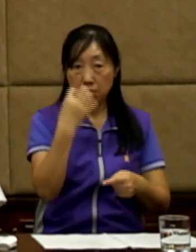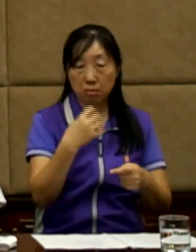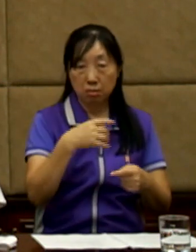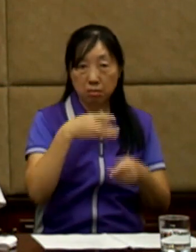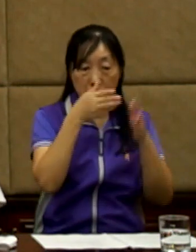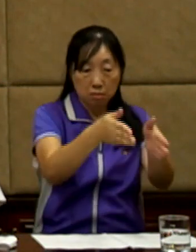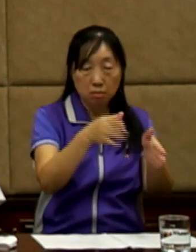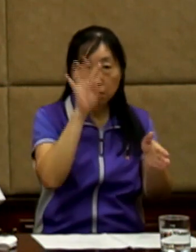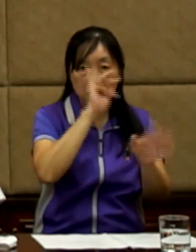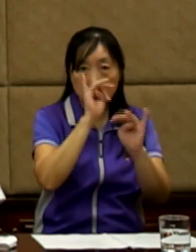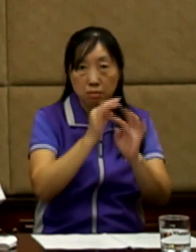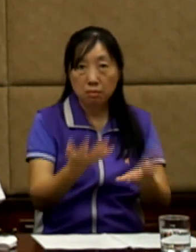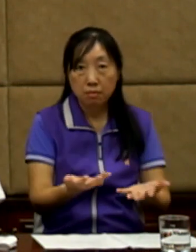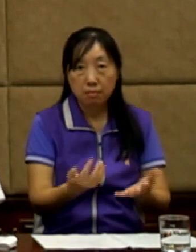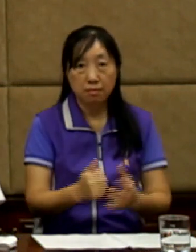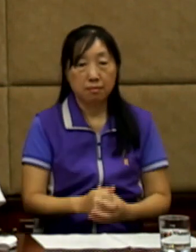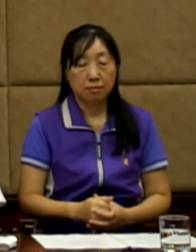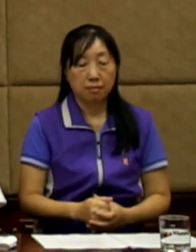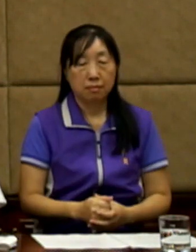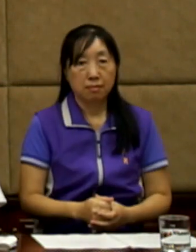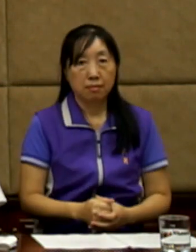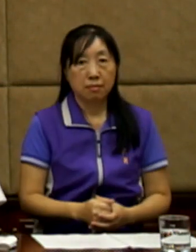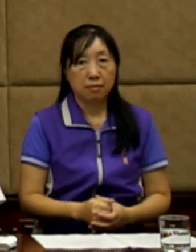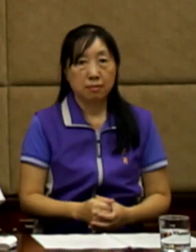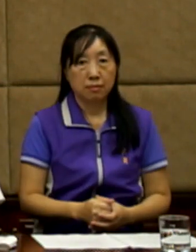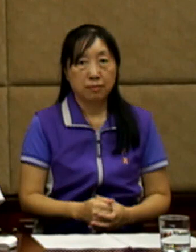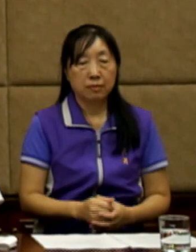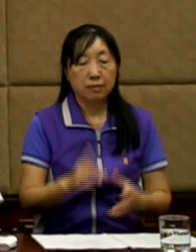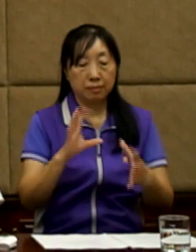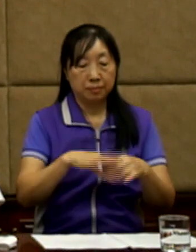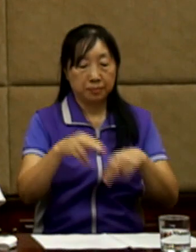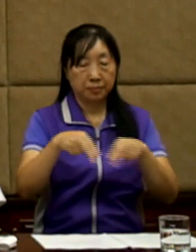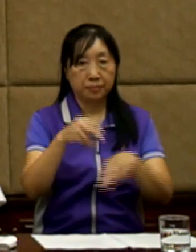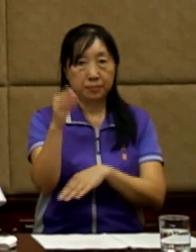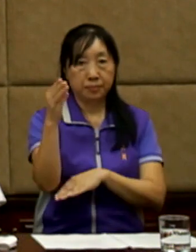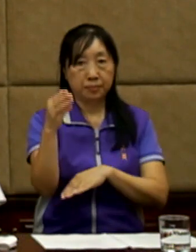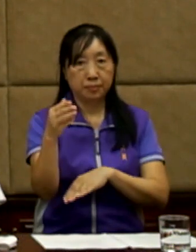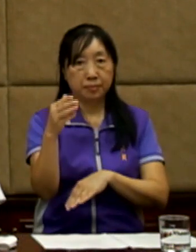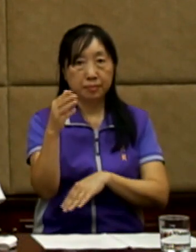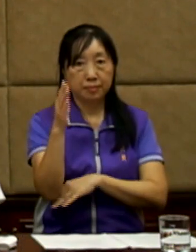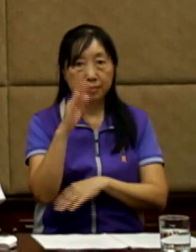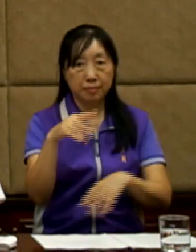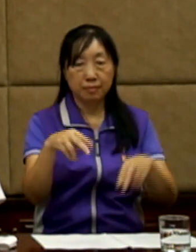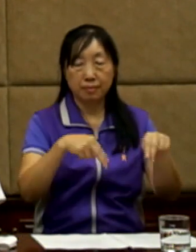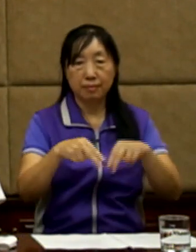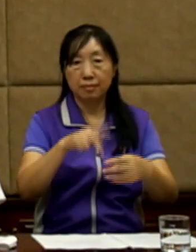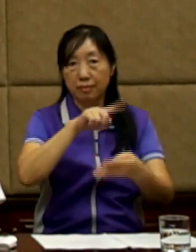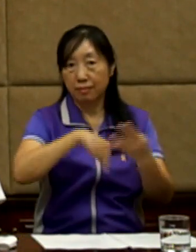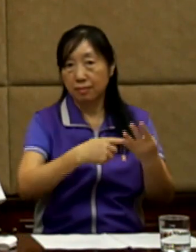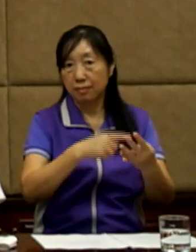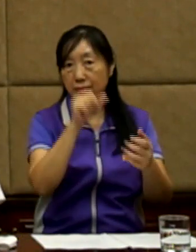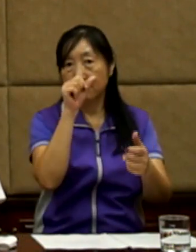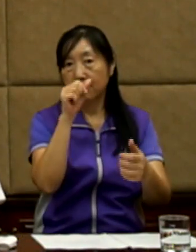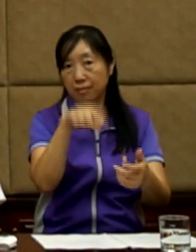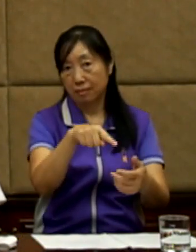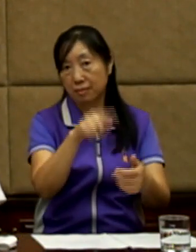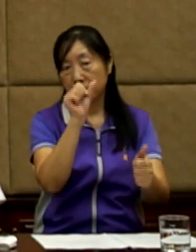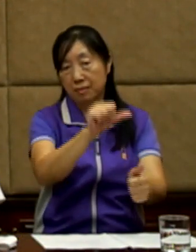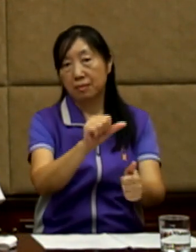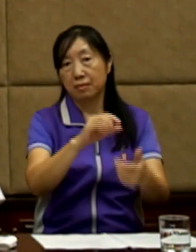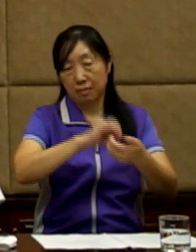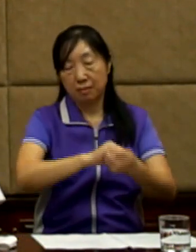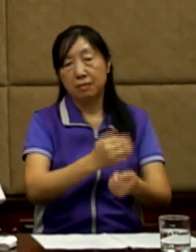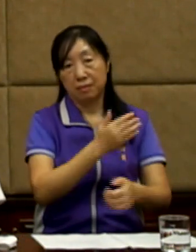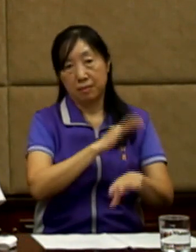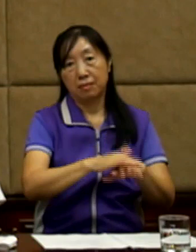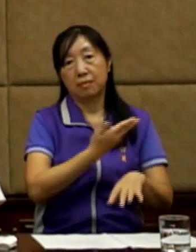，NCC 假使做成任何的刑事的处分，一定会让中广来表示意见，让他陈